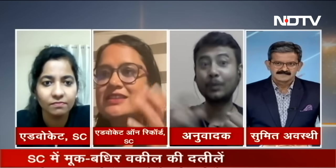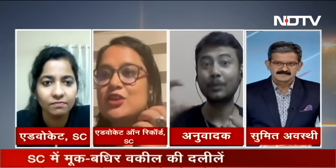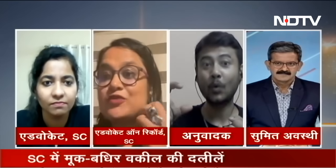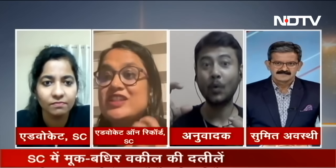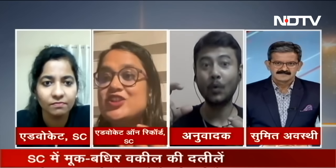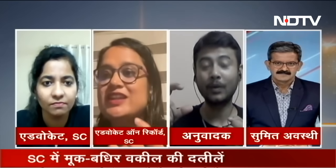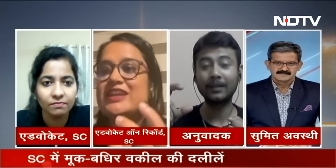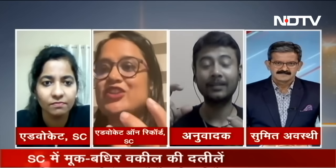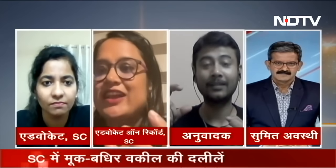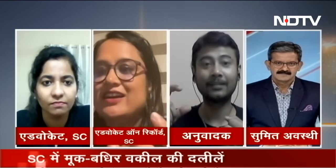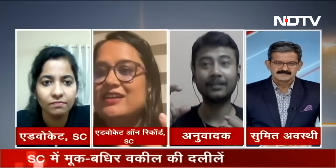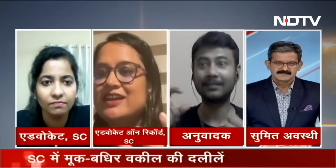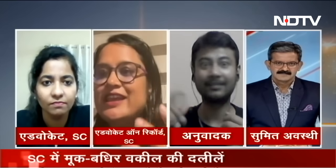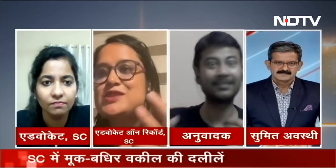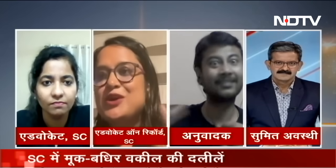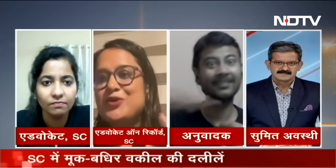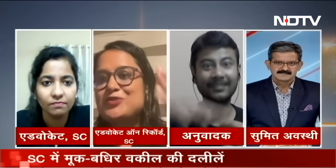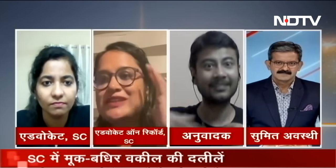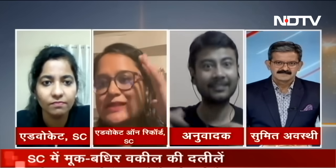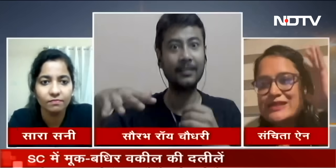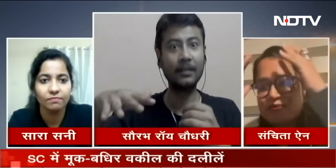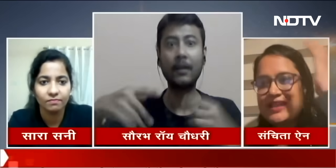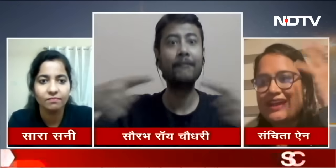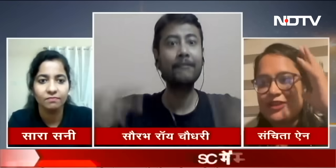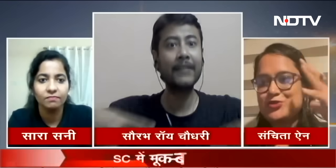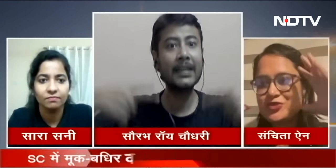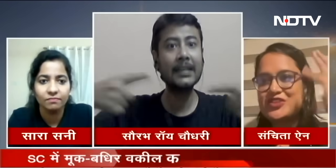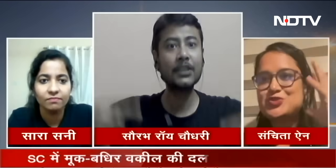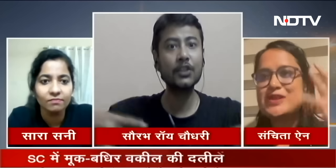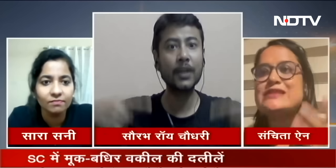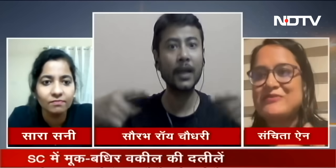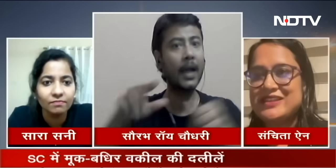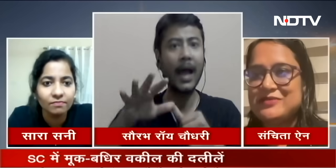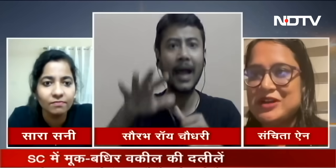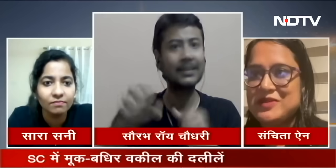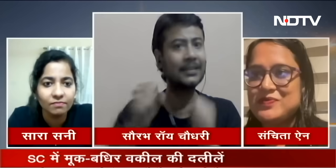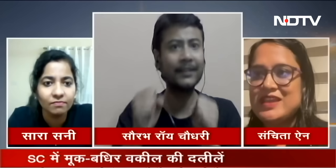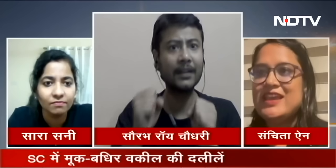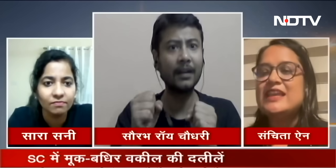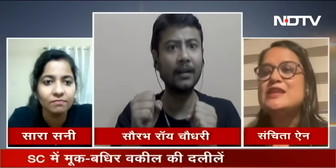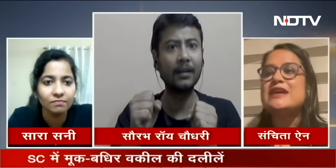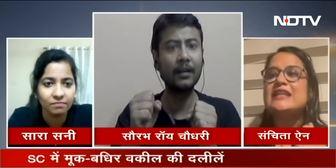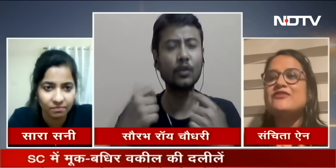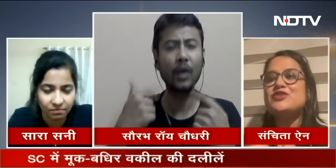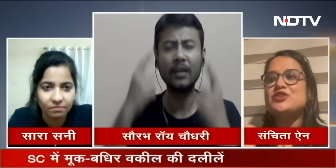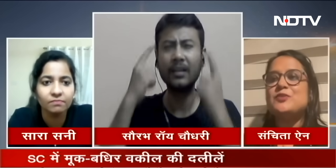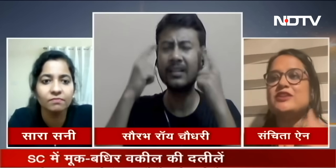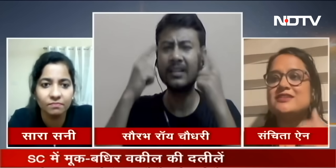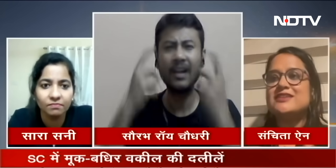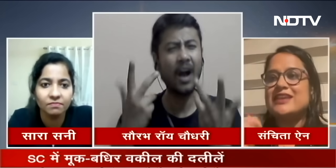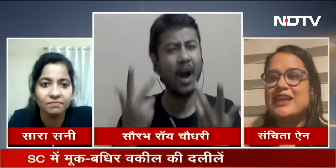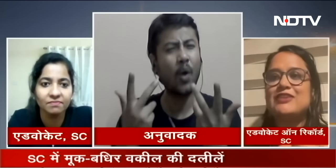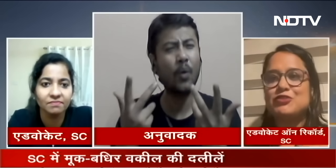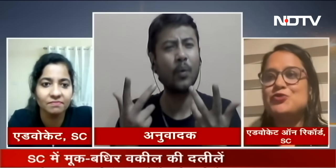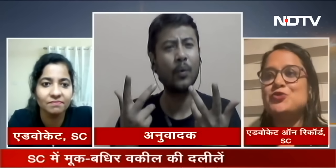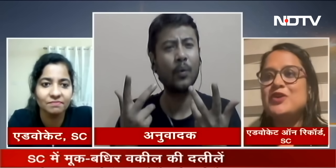लगा सकती थी कि कोई व्हीलचेयर लेके जाएगा, कैसा होगा। तो मेरा ना सपना है, कुछ कुछ विजुअल्स है मेरे पास कि साइन लैंग्वेज